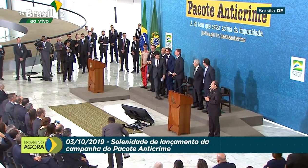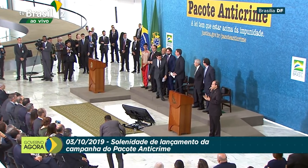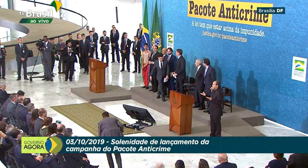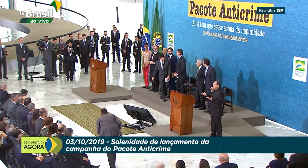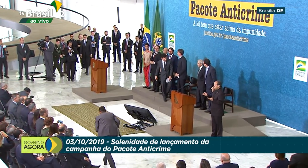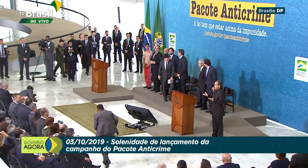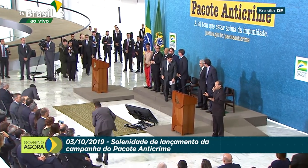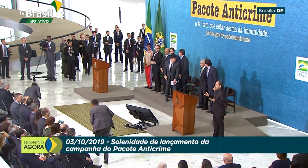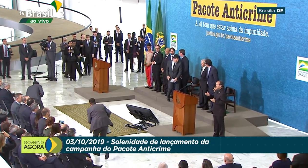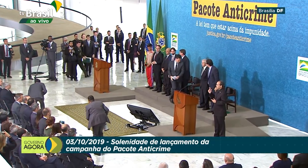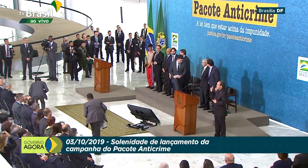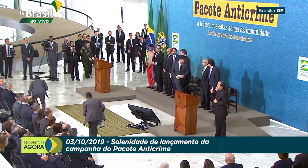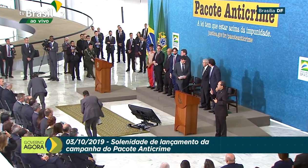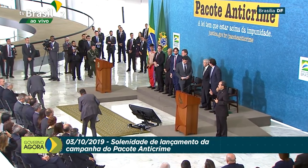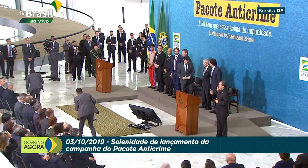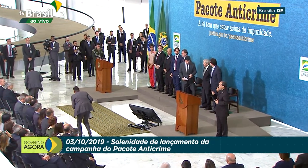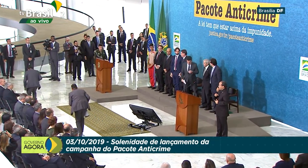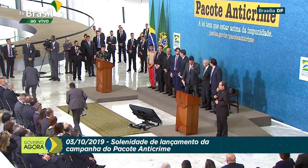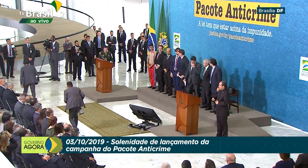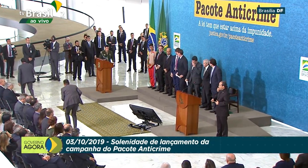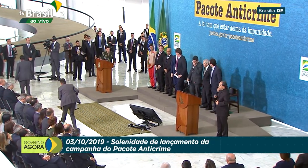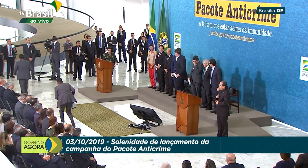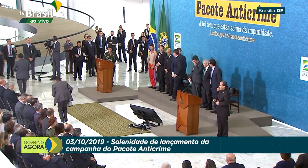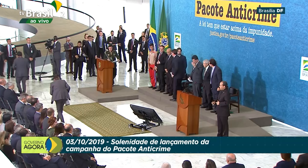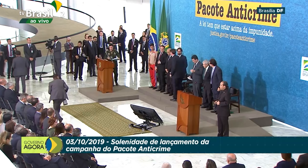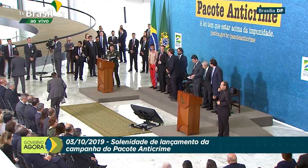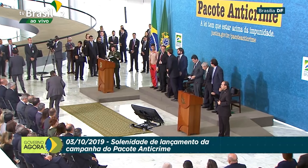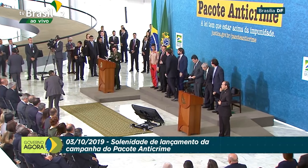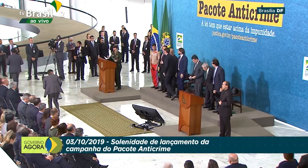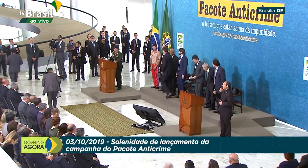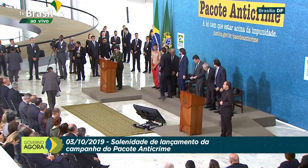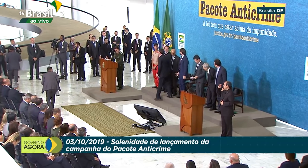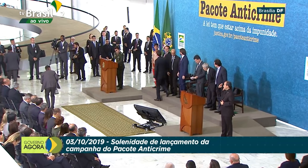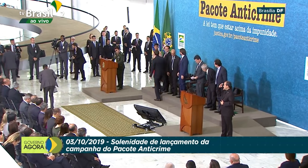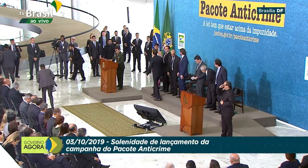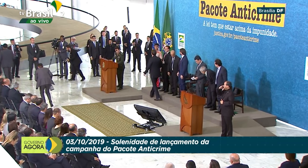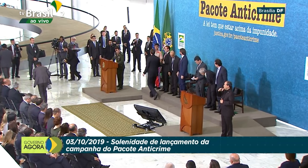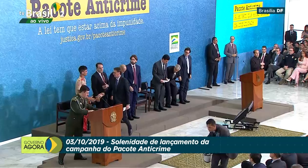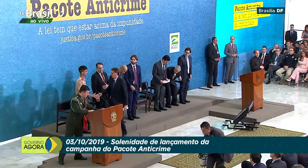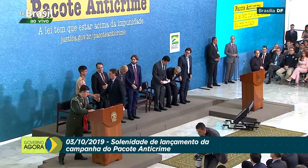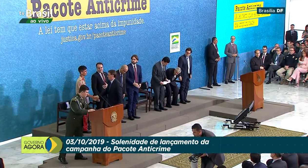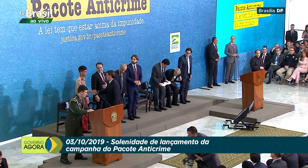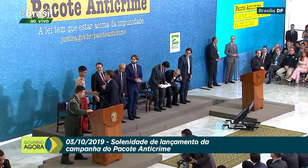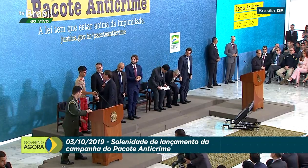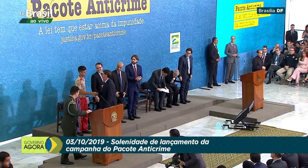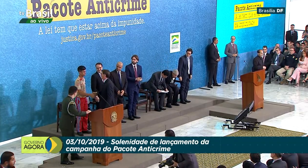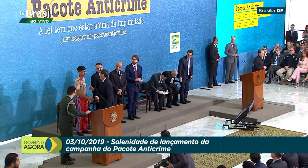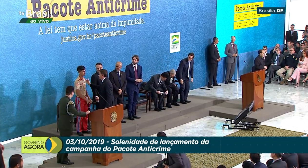Senhoras e senhores, com a palavra o presidente da República, Jair Bolsonaro.